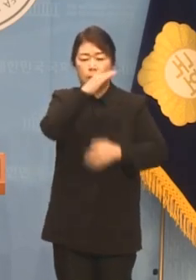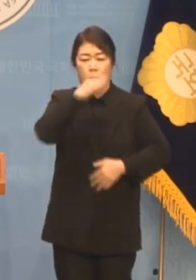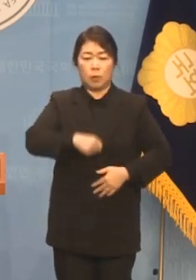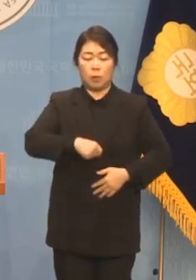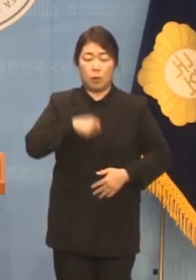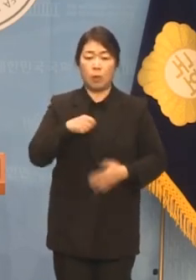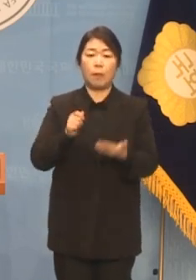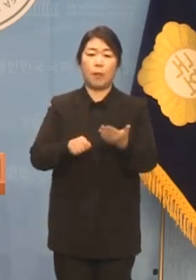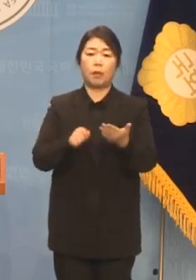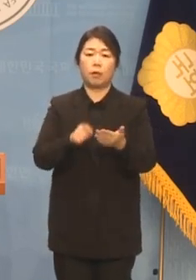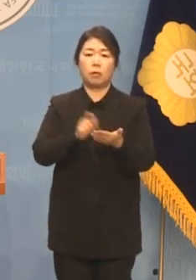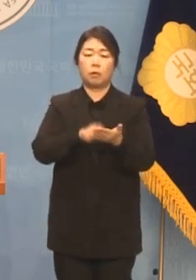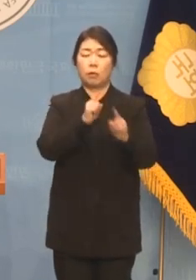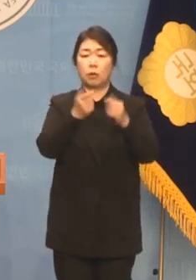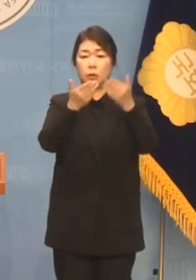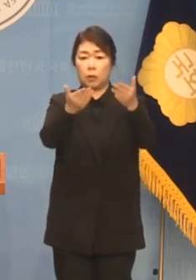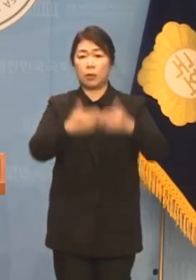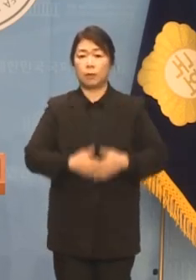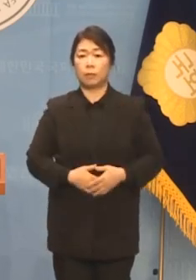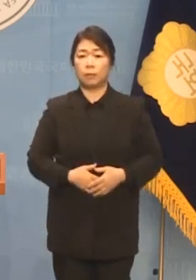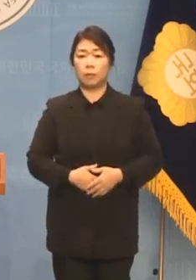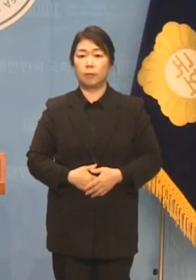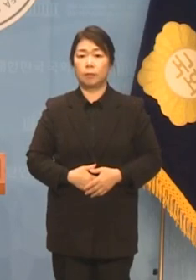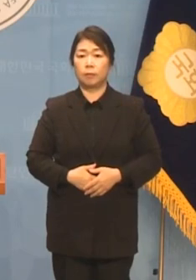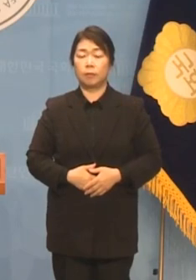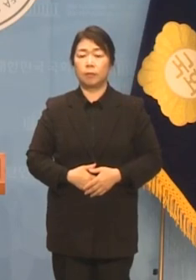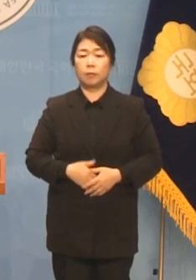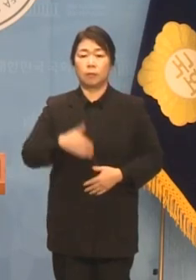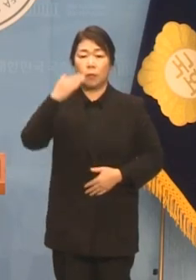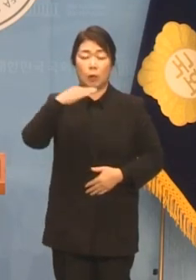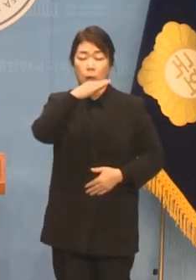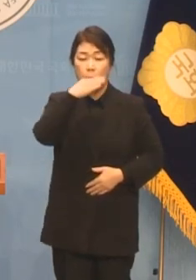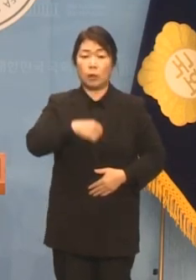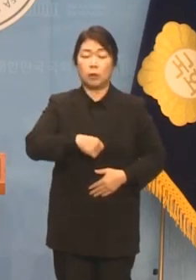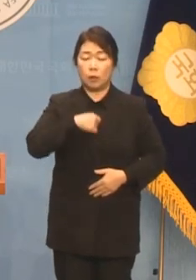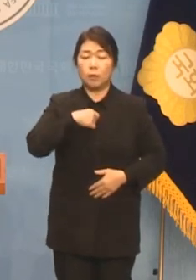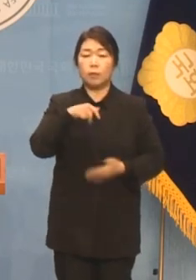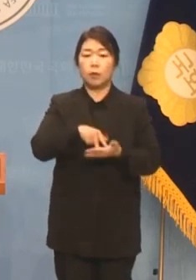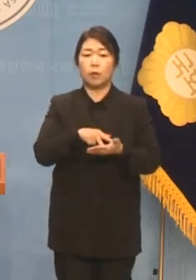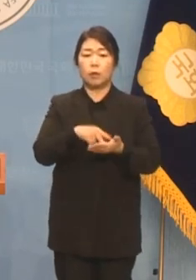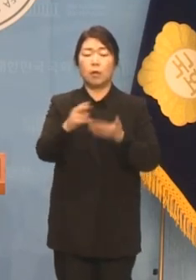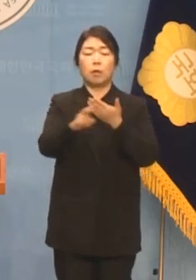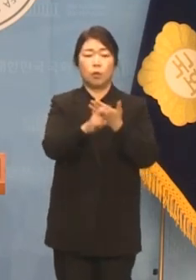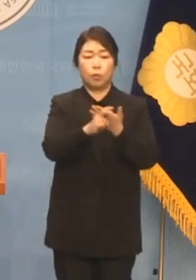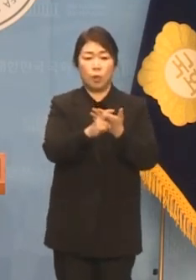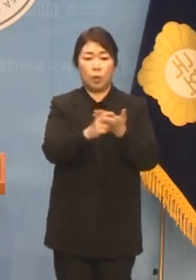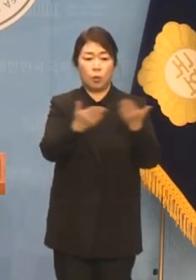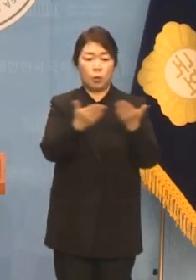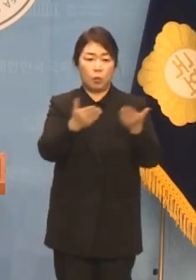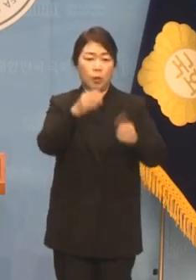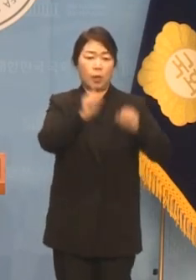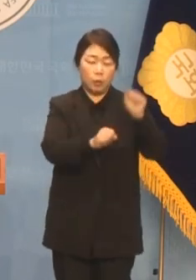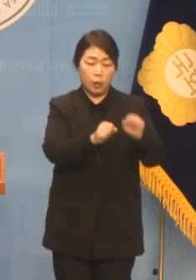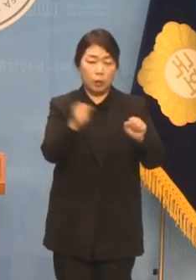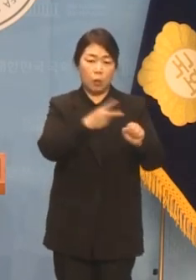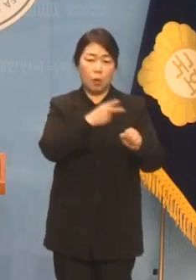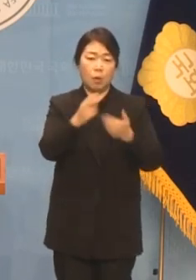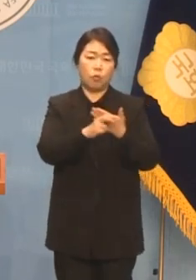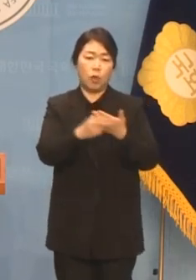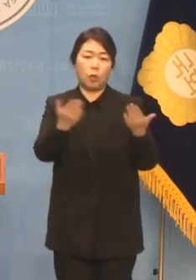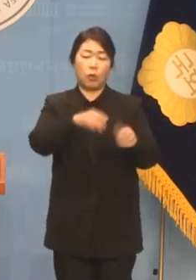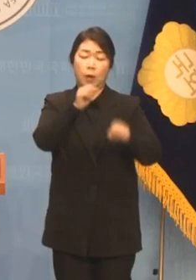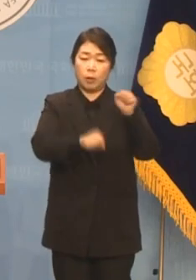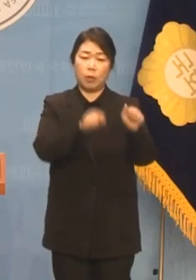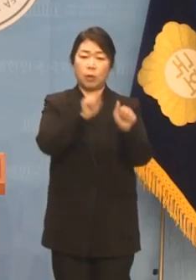판결을 촉구합니다 녹색 정의당은 불법 노동행위 부당 노동